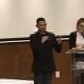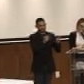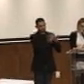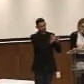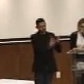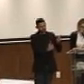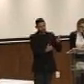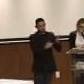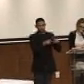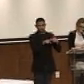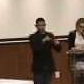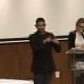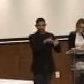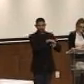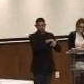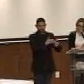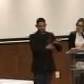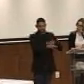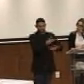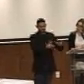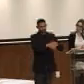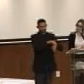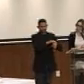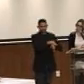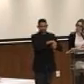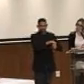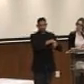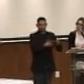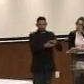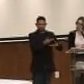princípios de ação, o diálogo, a conversa com o diálogo.